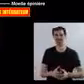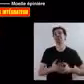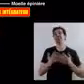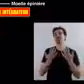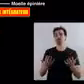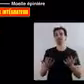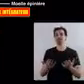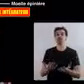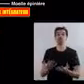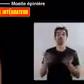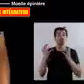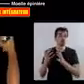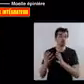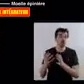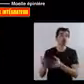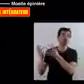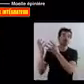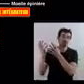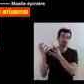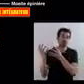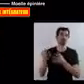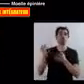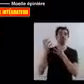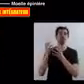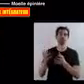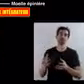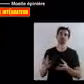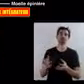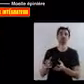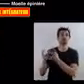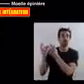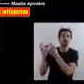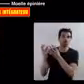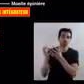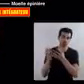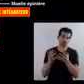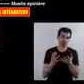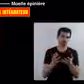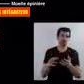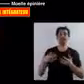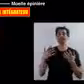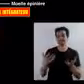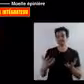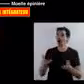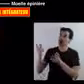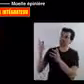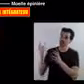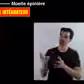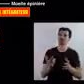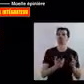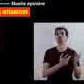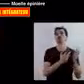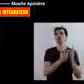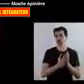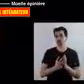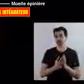réflexe. Puis, le motoneurone véhicule à son tour l'information nerveuse le long de son axone, et ça en direction